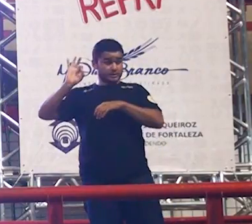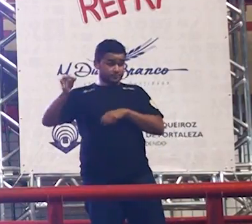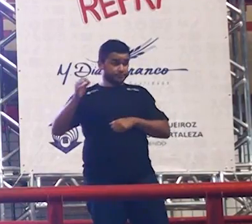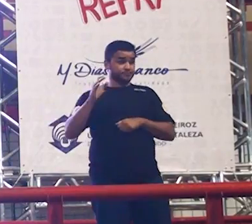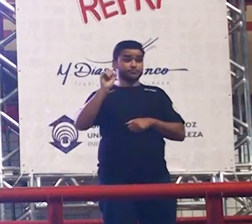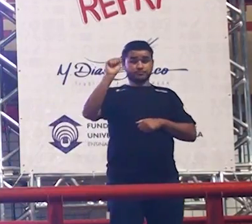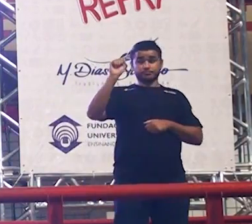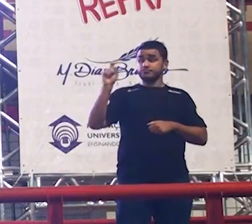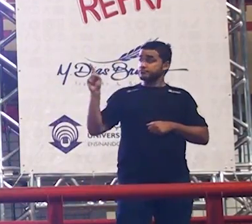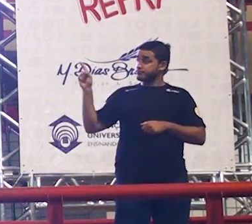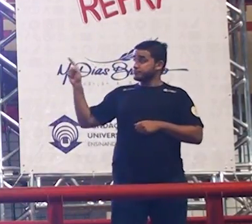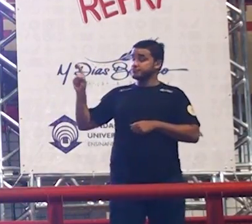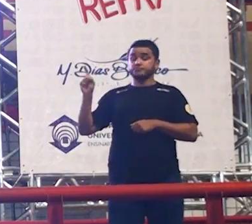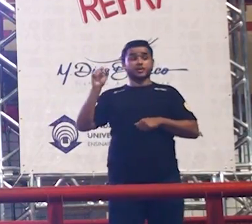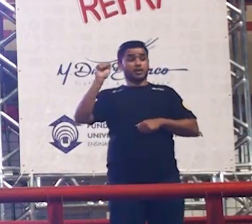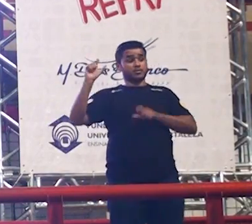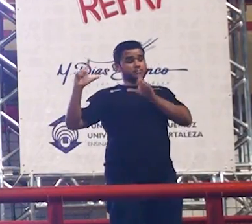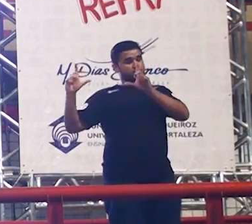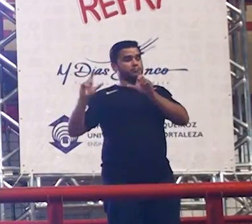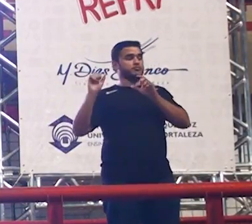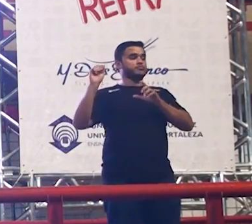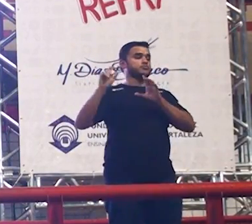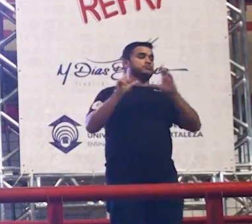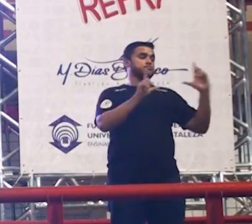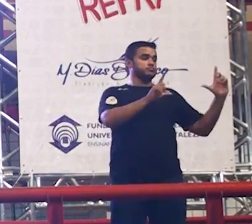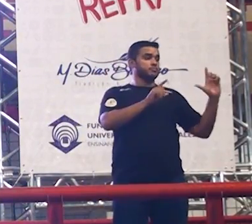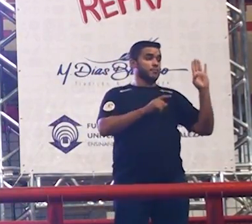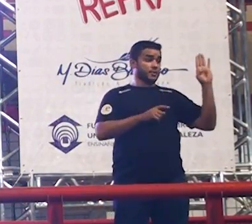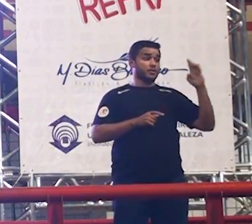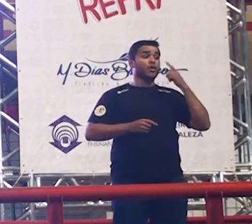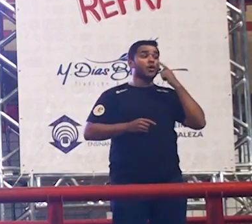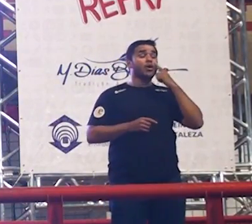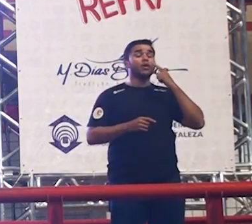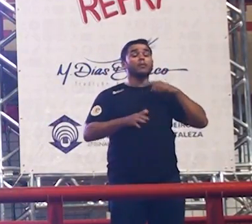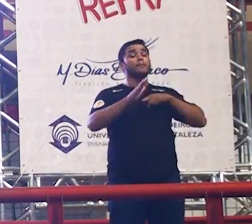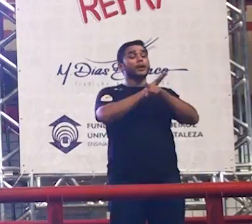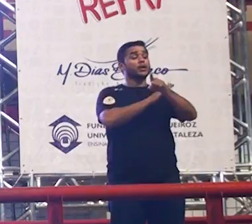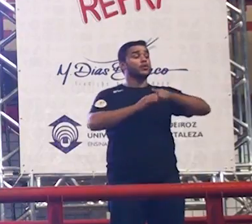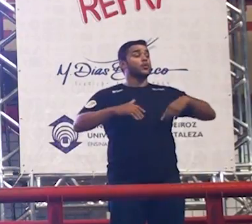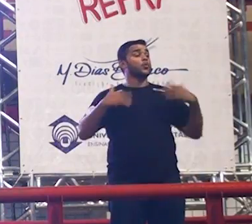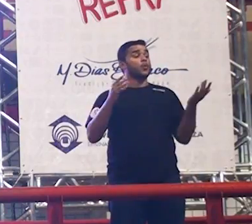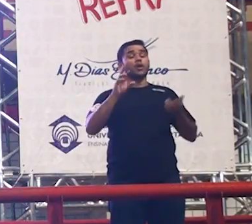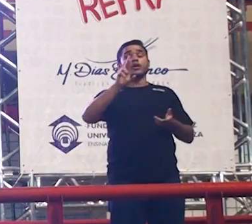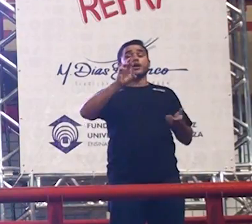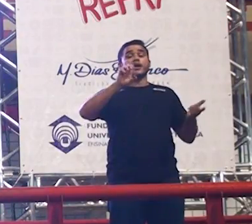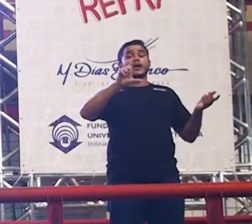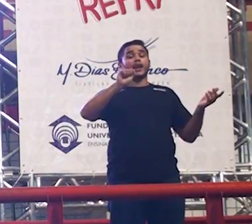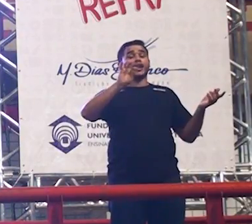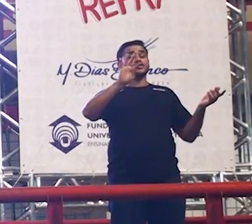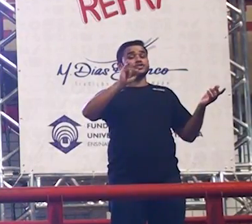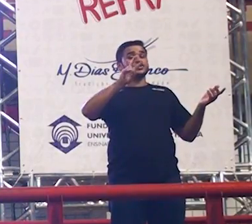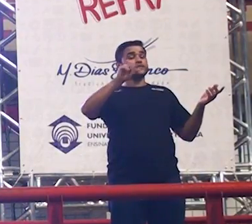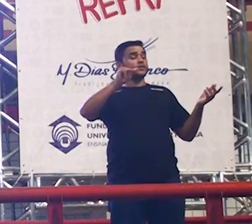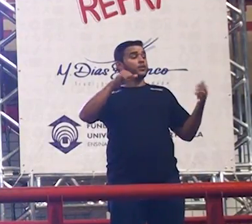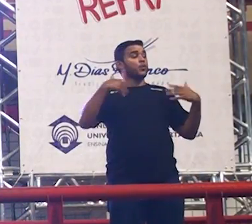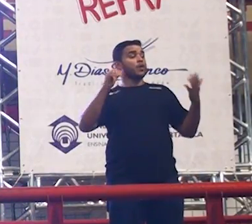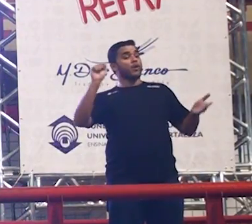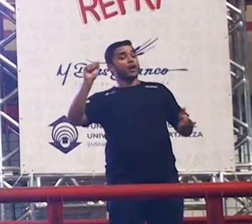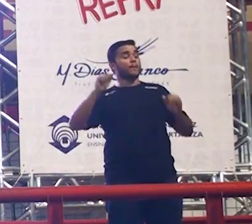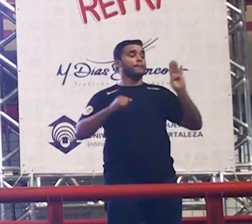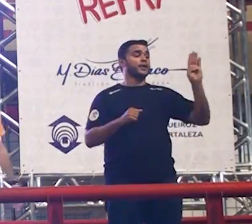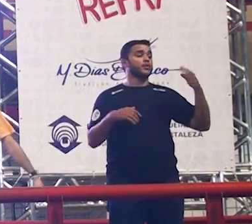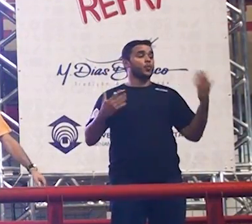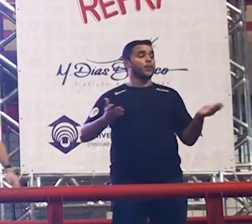Beleza? Pergunta básica. Quem tem mais umidade relativa? A ou B?